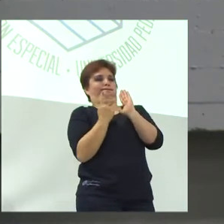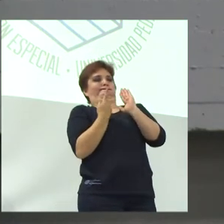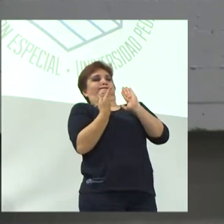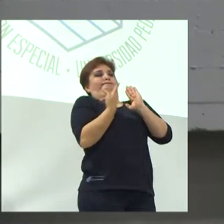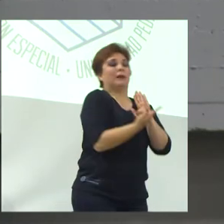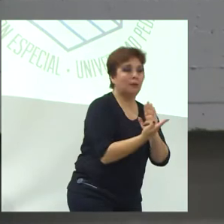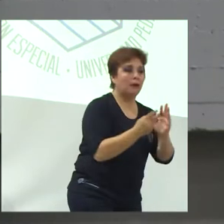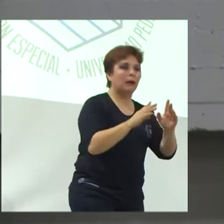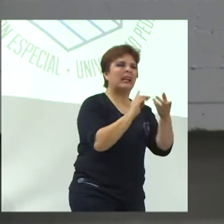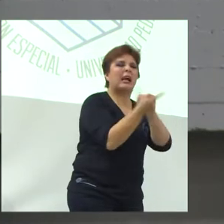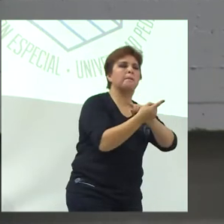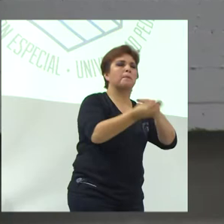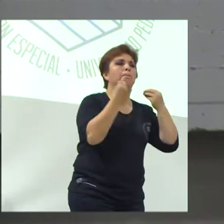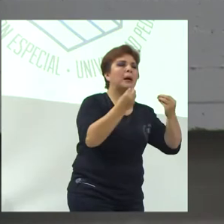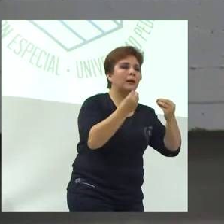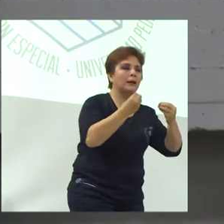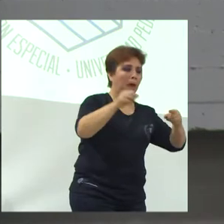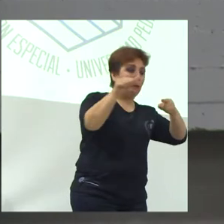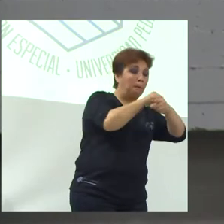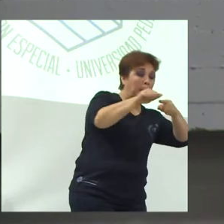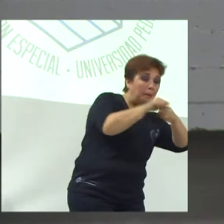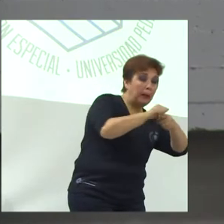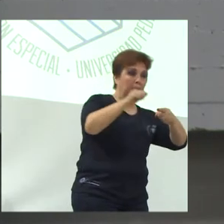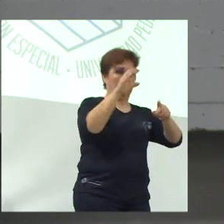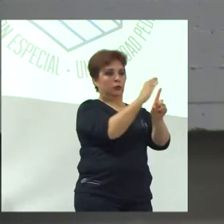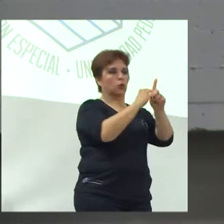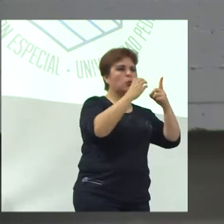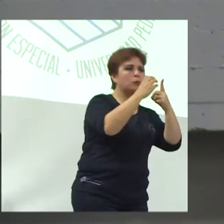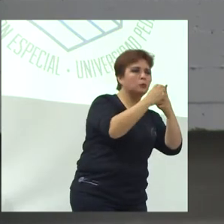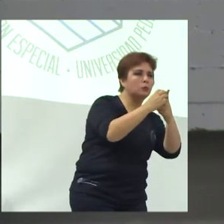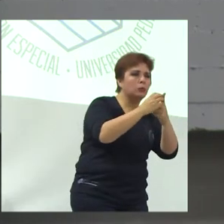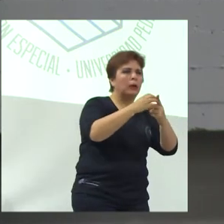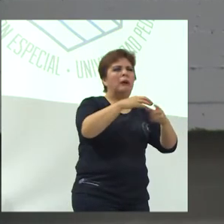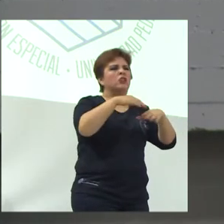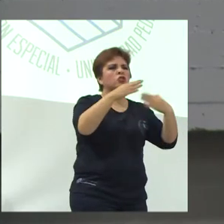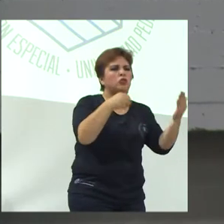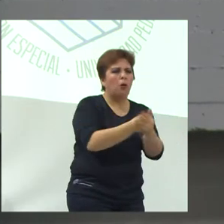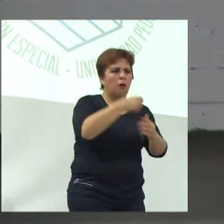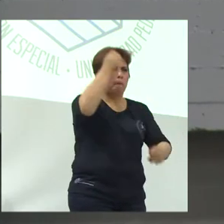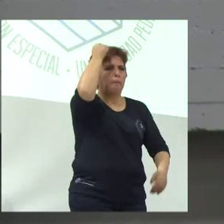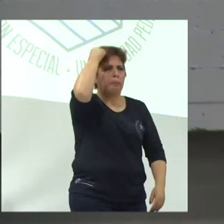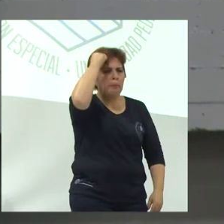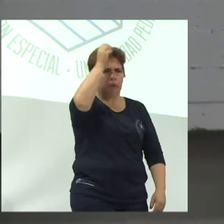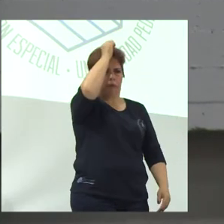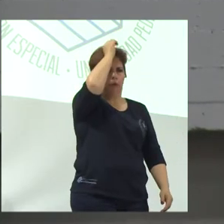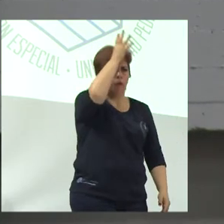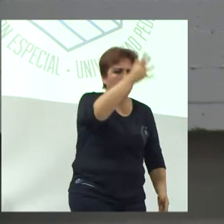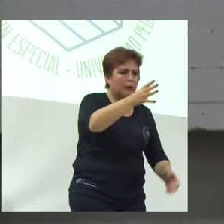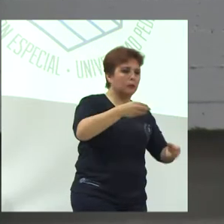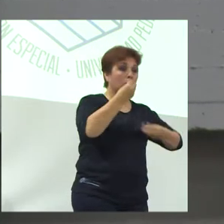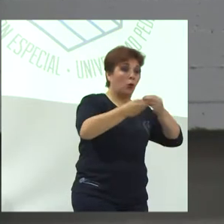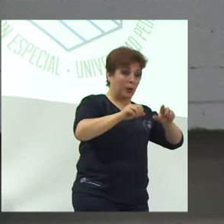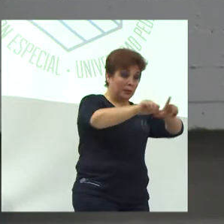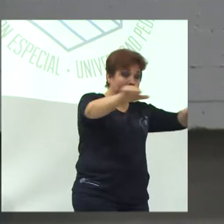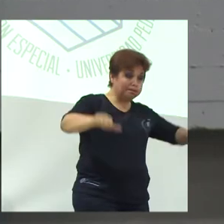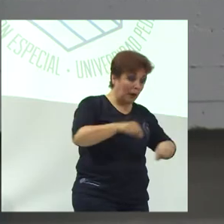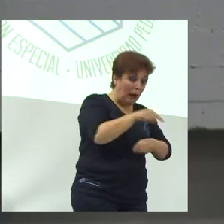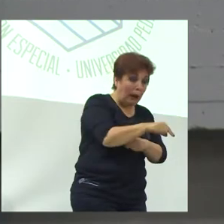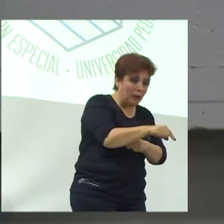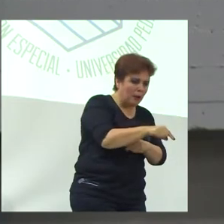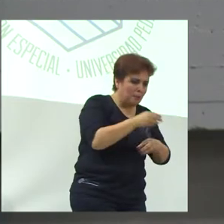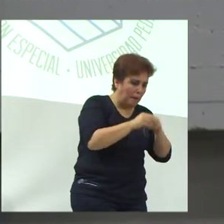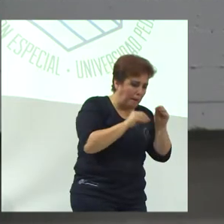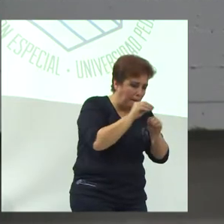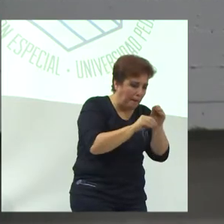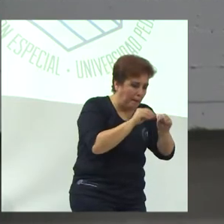culturas prácticas pedagógicas y didácticas que se desarrollan en las aulas para favorecer